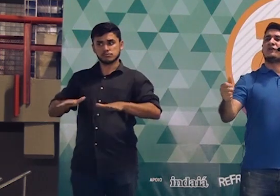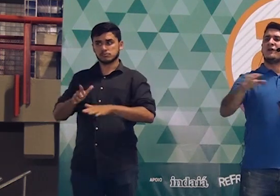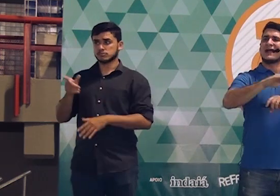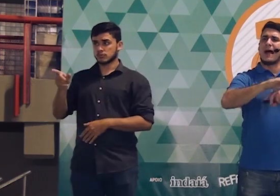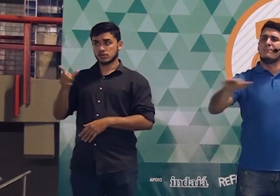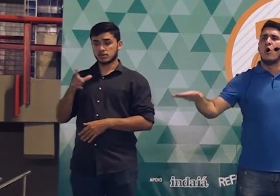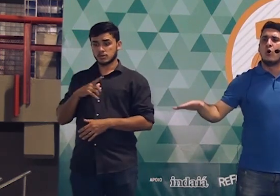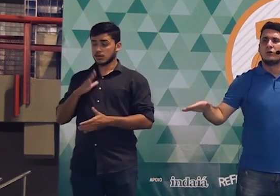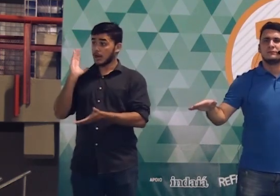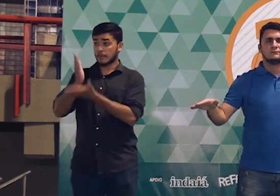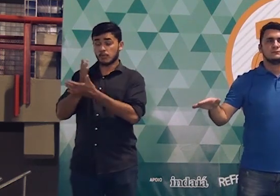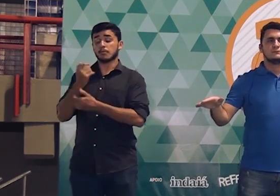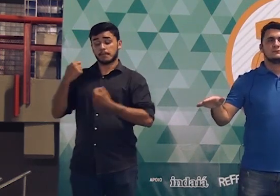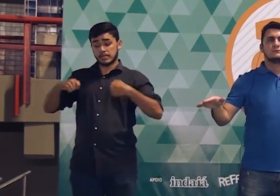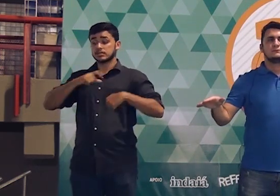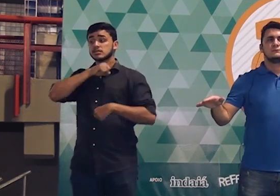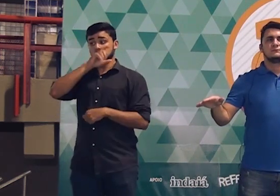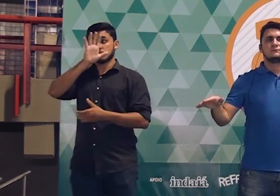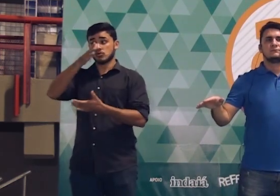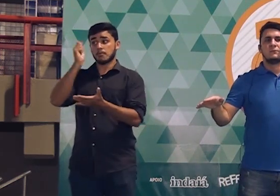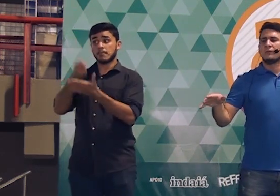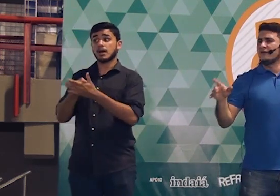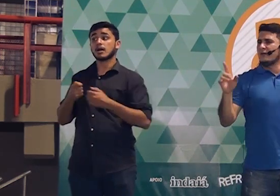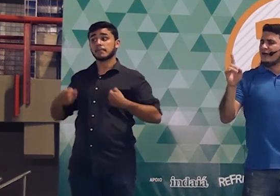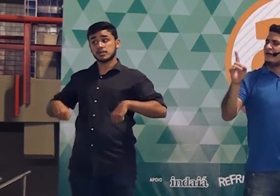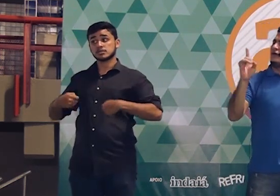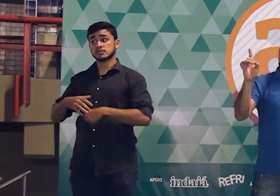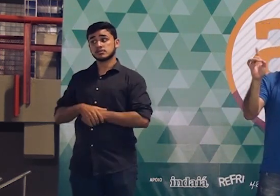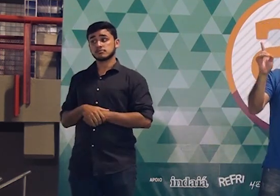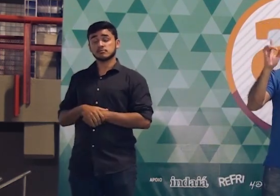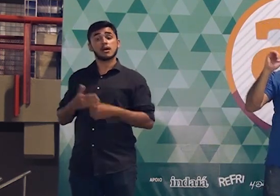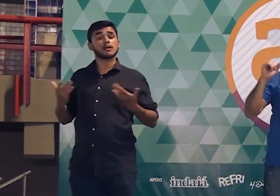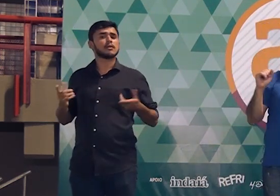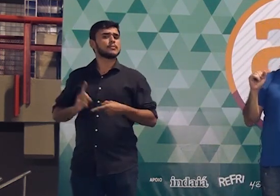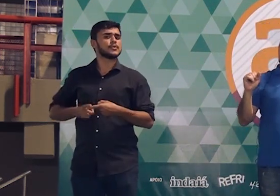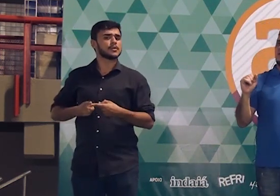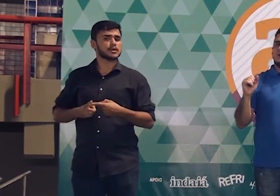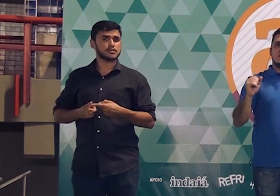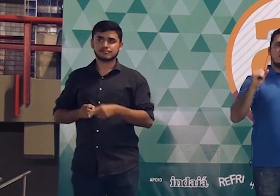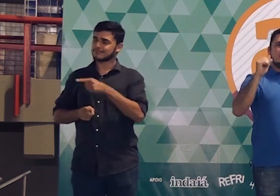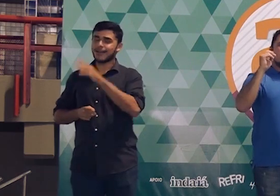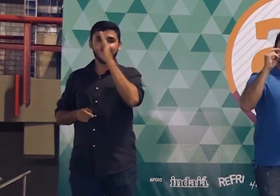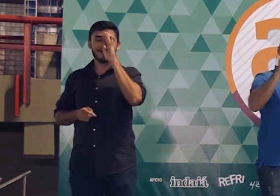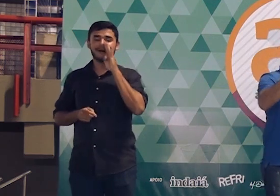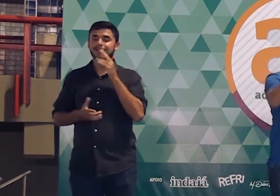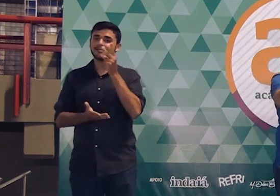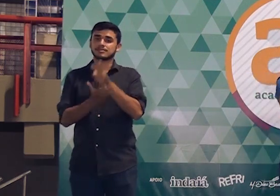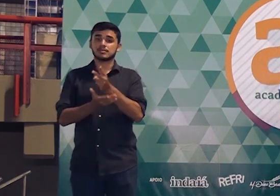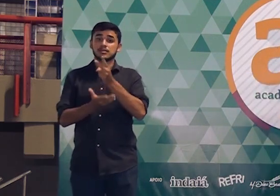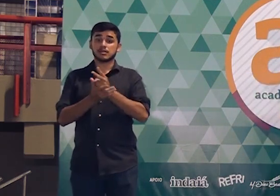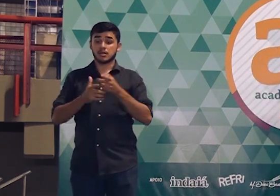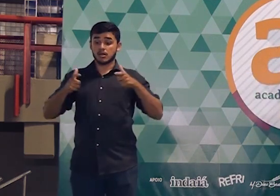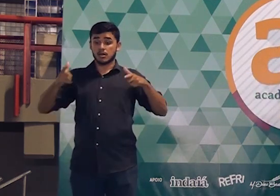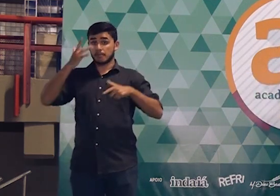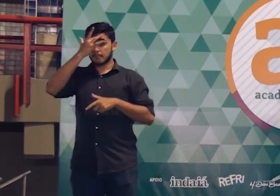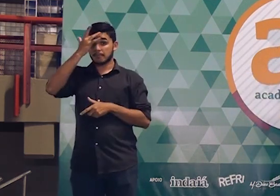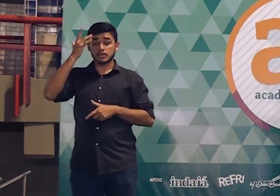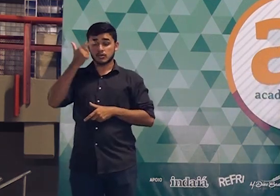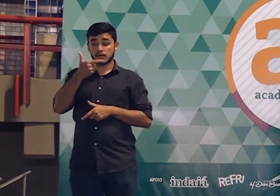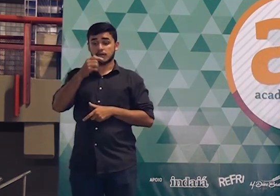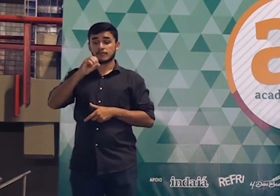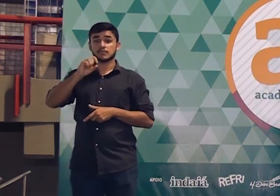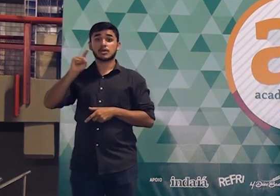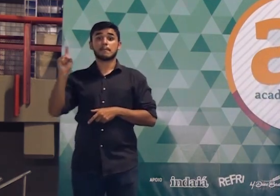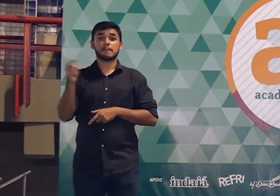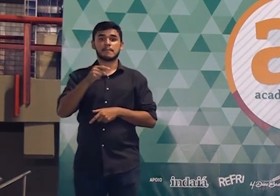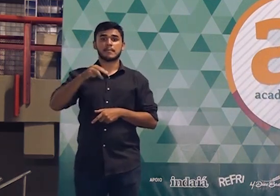e diz, acabou? Porque você imagina numa cidade como Sobral, 20 mil desempregados, do dia